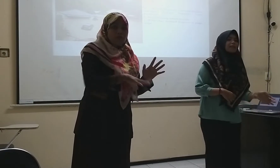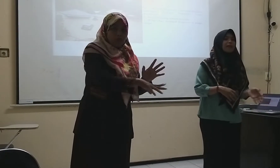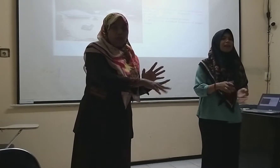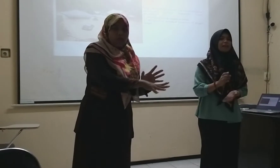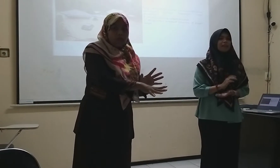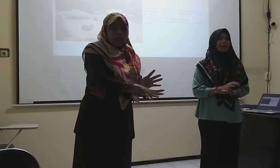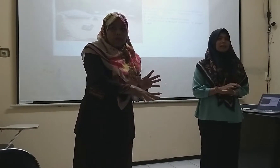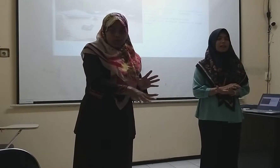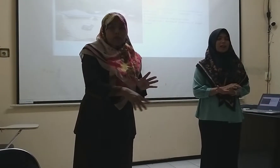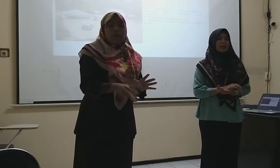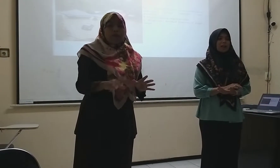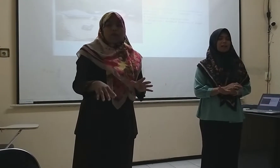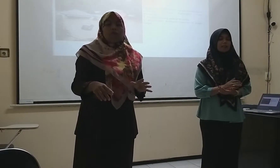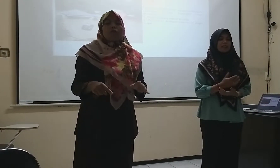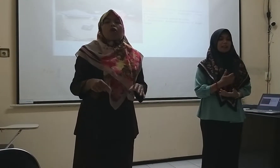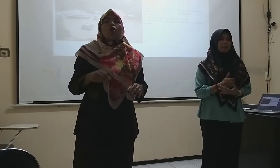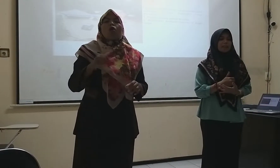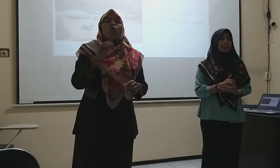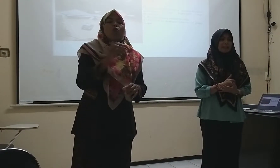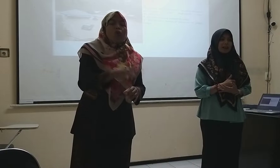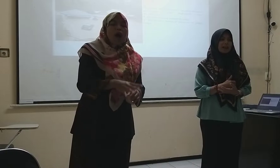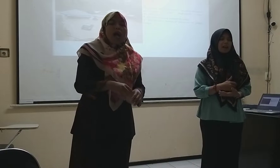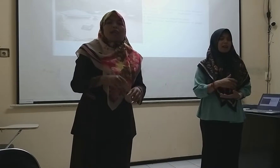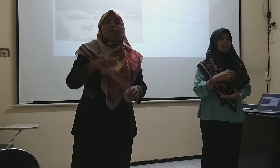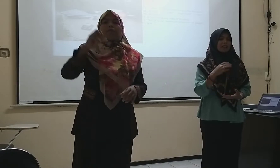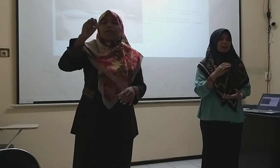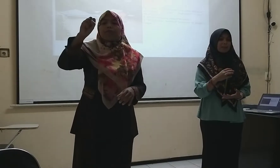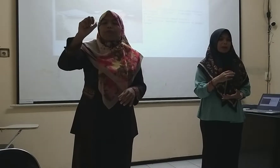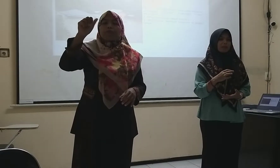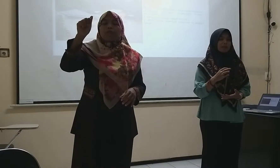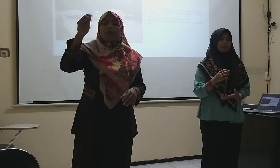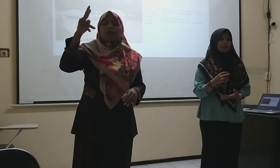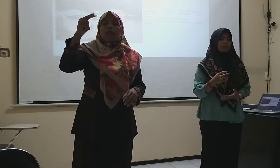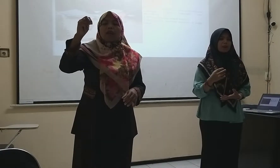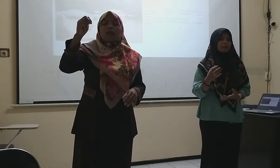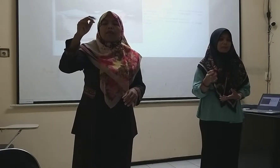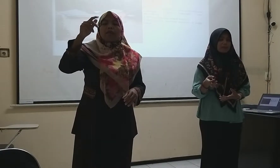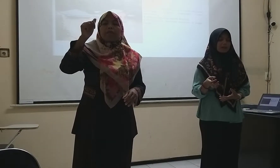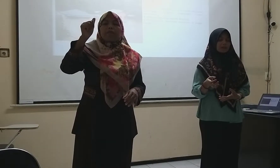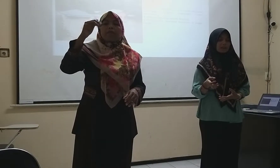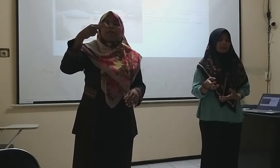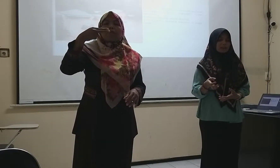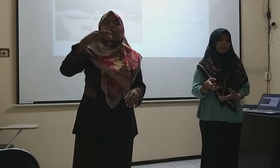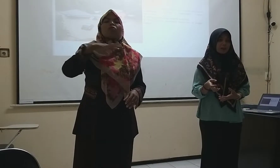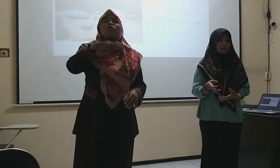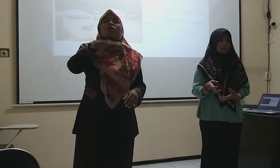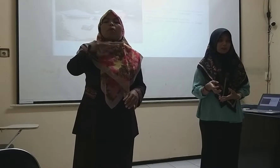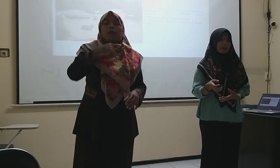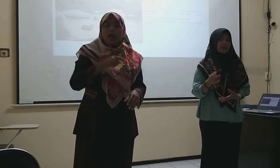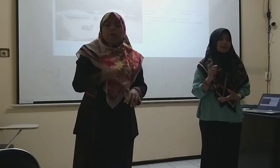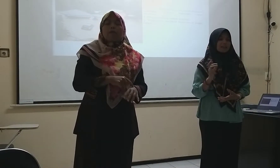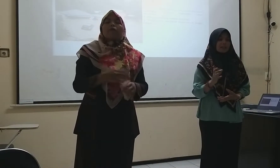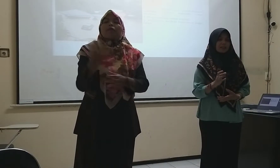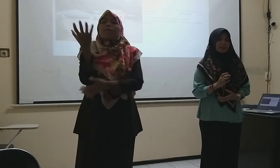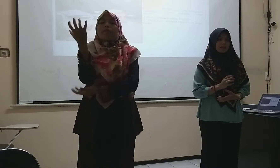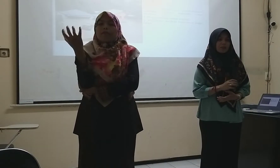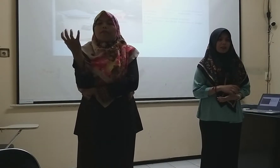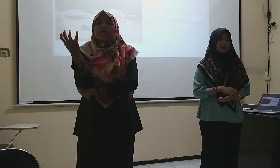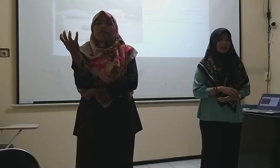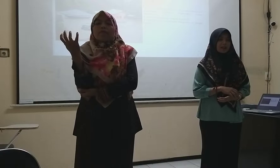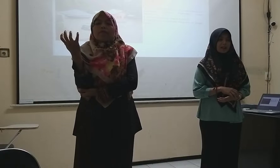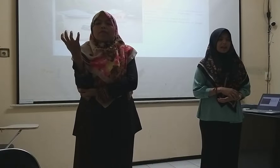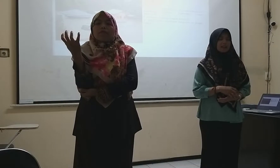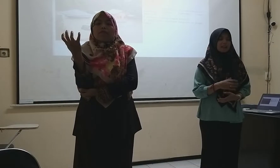Nah, selain kita menjaga agar sampah itu tidak dibuang ke sungai, cara yang